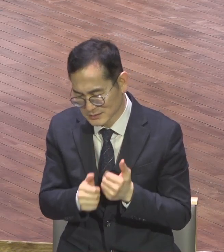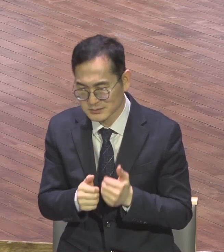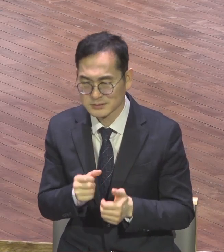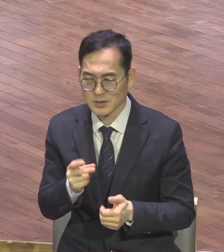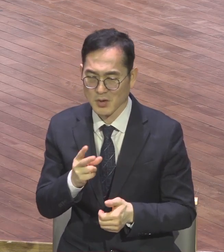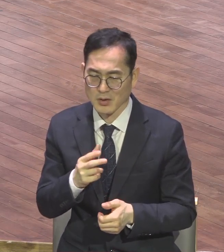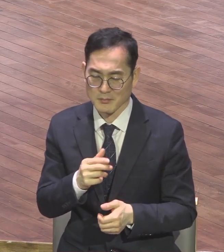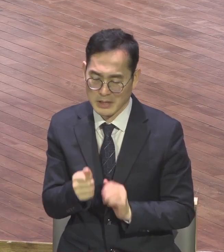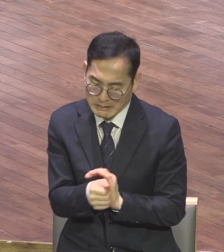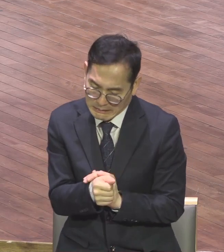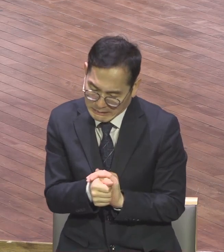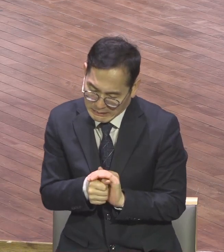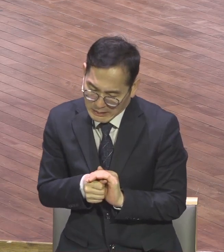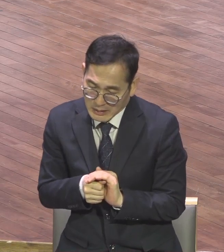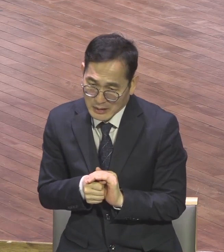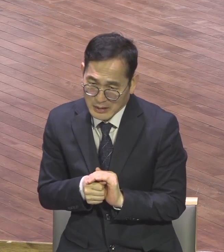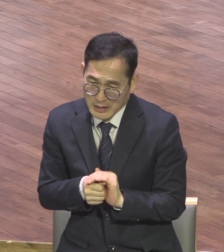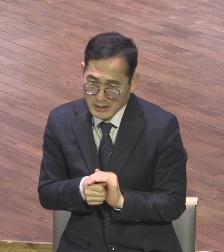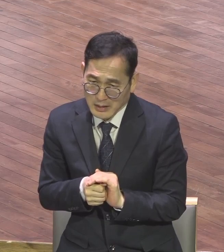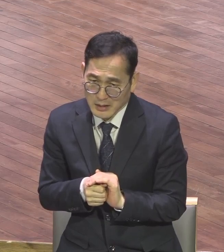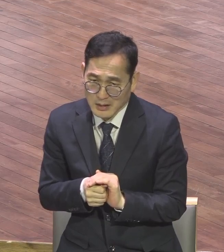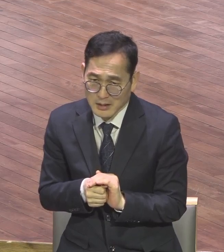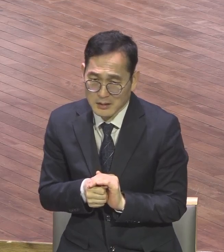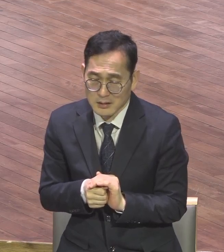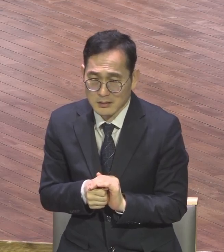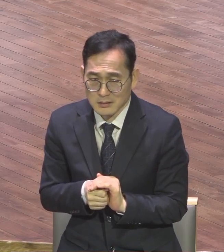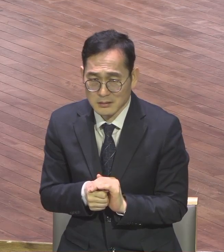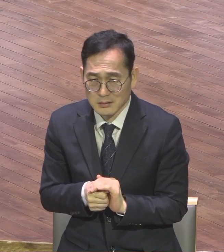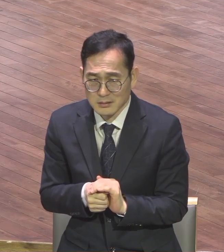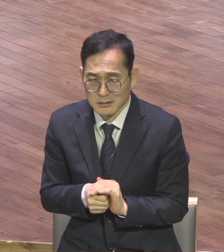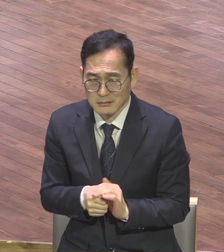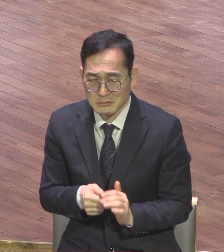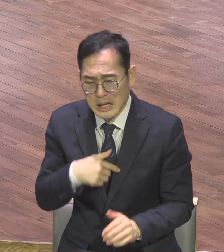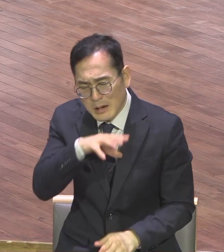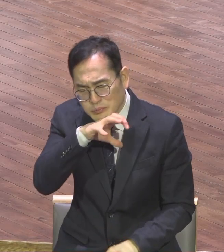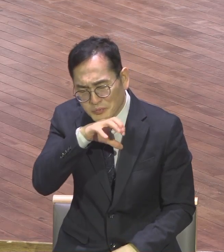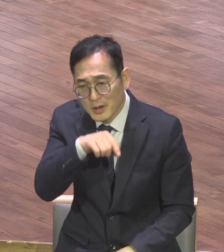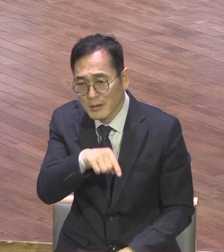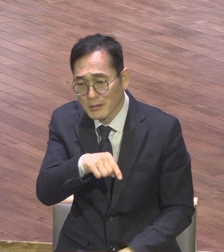다 느끼면서 하나만 안 해요. 기도하래.